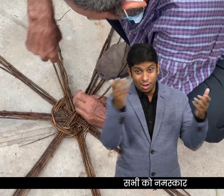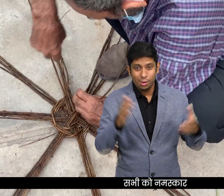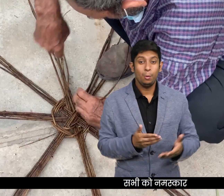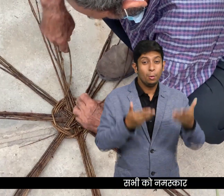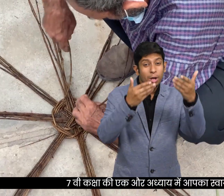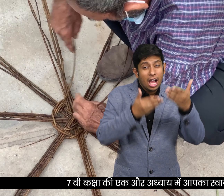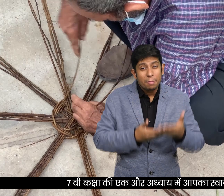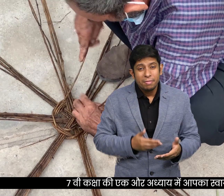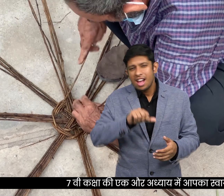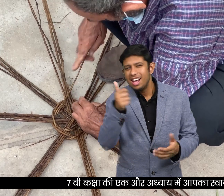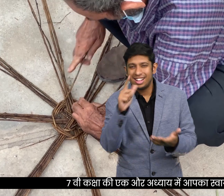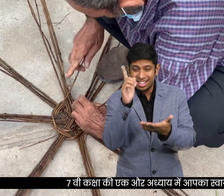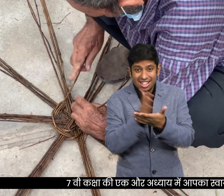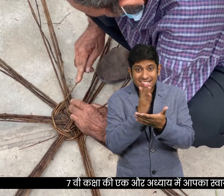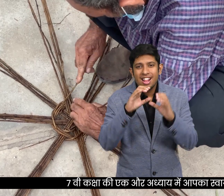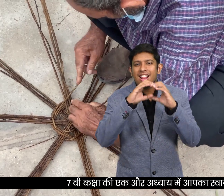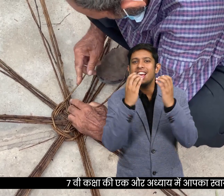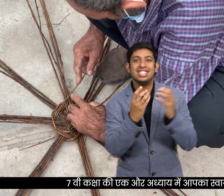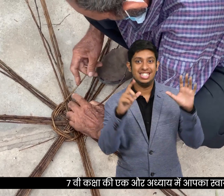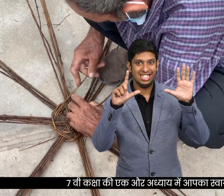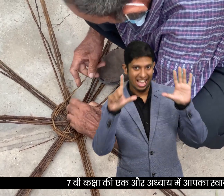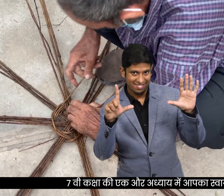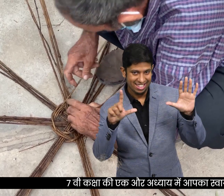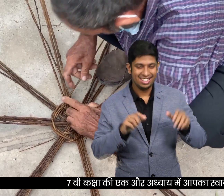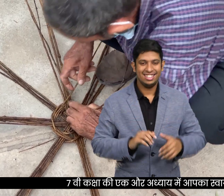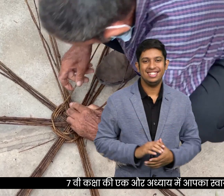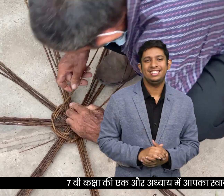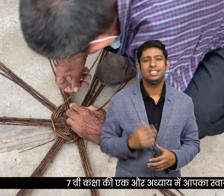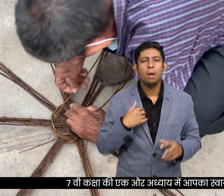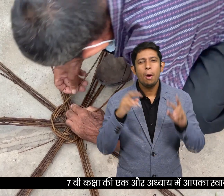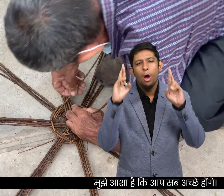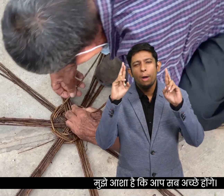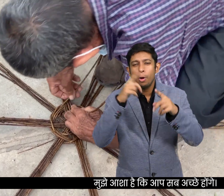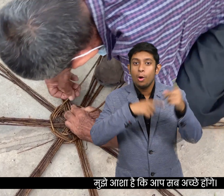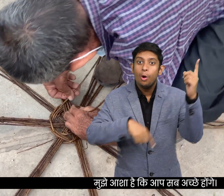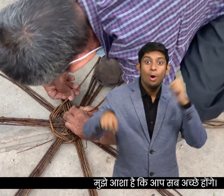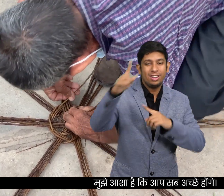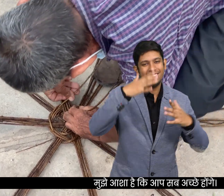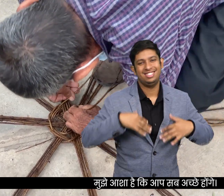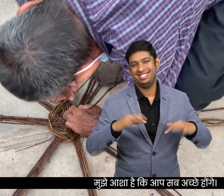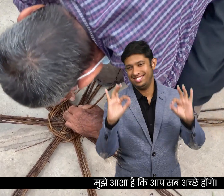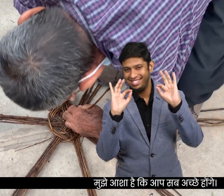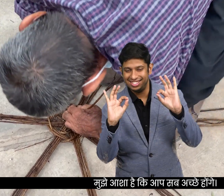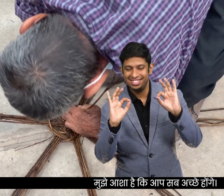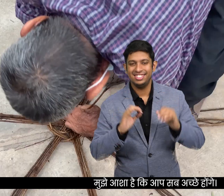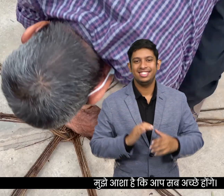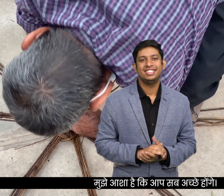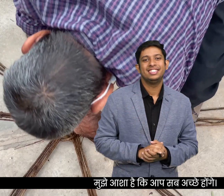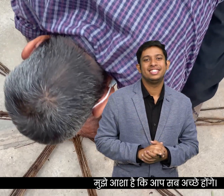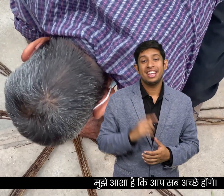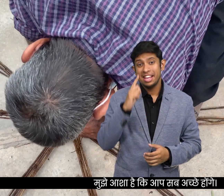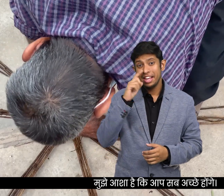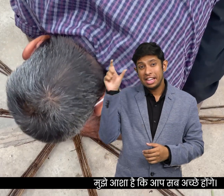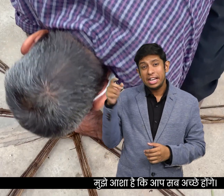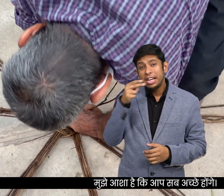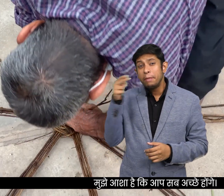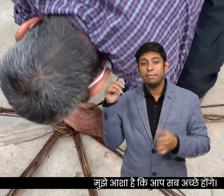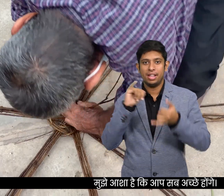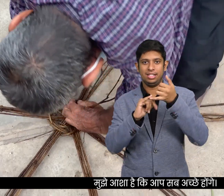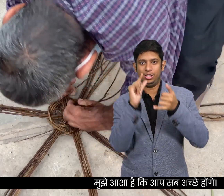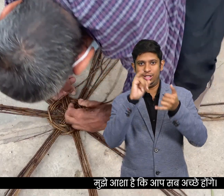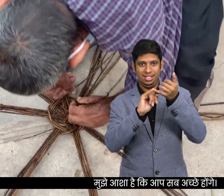नमस्कार। 7वीं कक्षा की एक और अध्याय में आपका स्वागत है। मुझे आशा है कि आप सब अच्छे